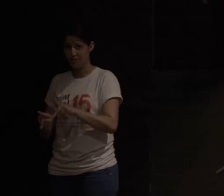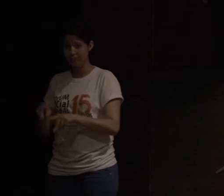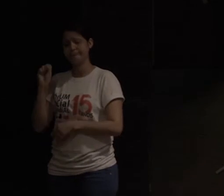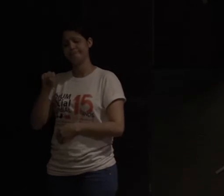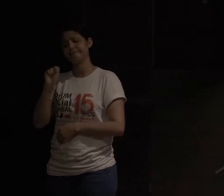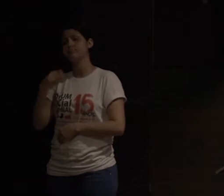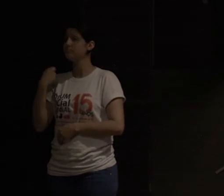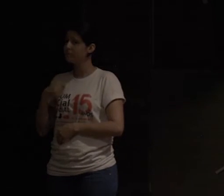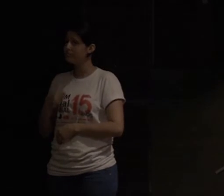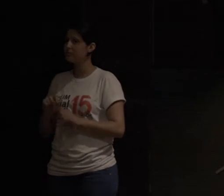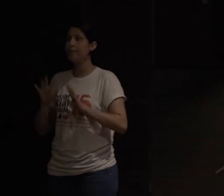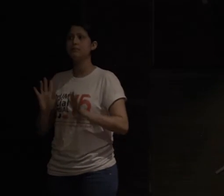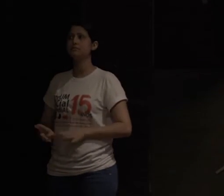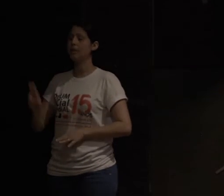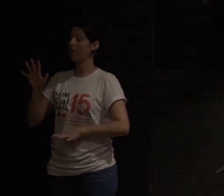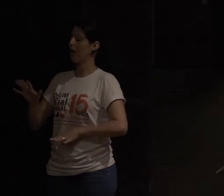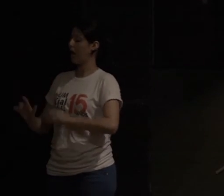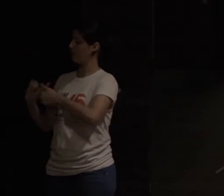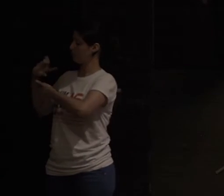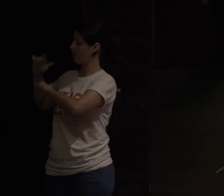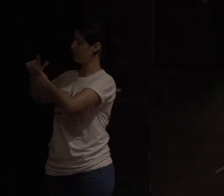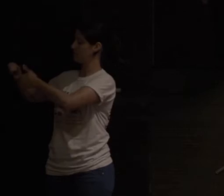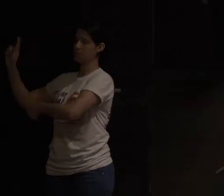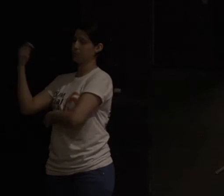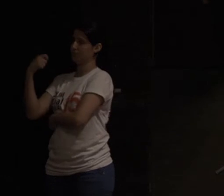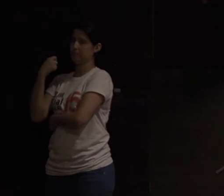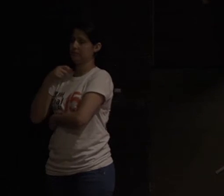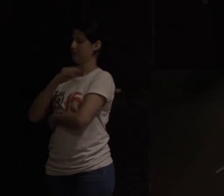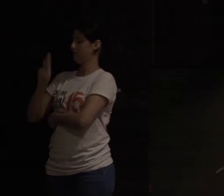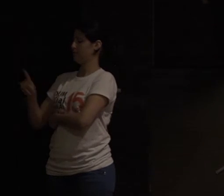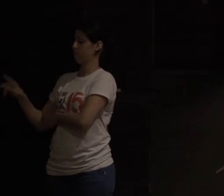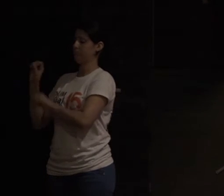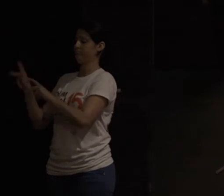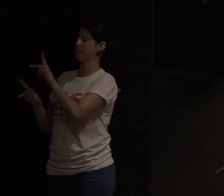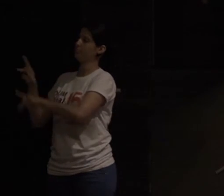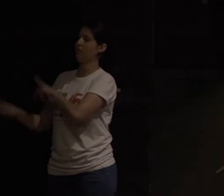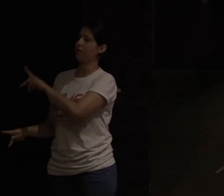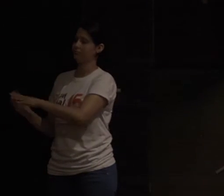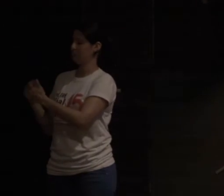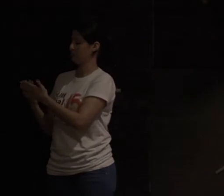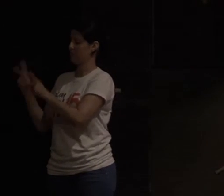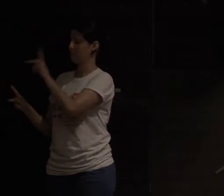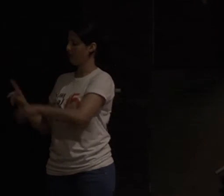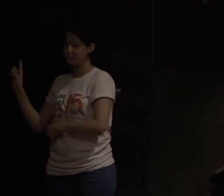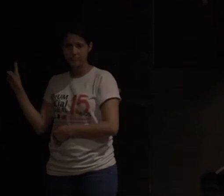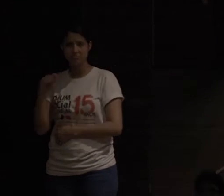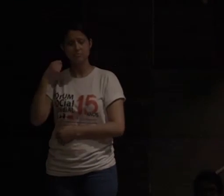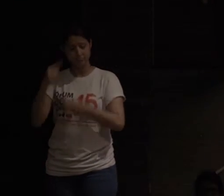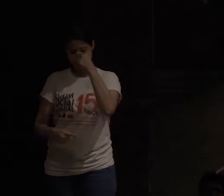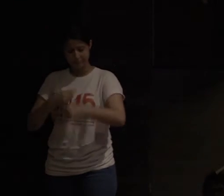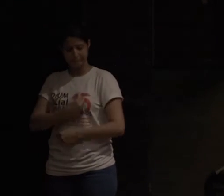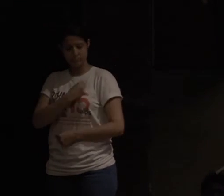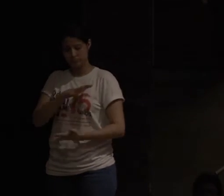assim, mas não tem que ser assim até ao final. E eu penso que é isto que a gente tem que fazer. Só assim é que faz sentido o direito humano